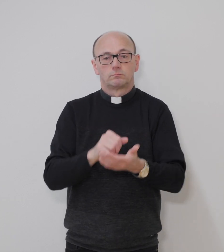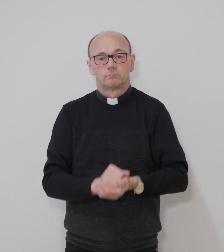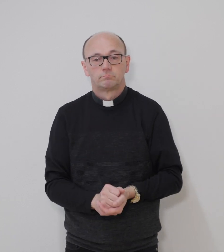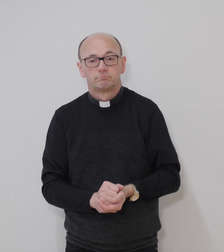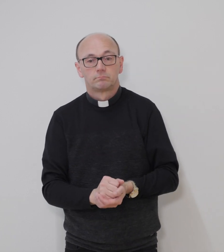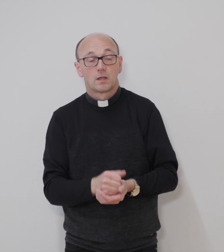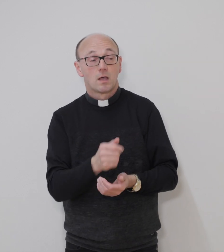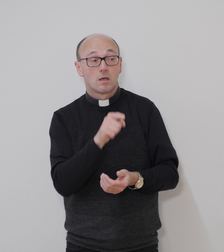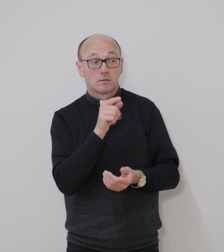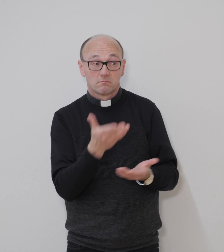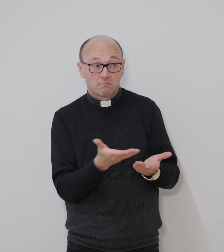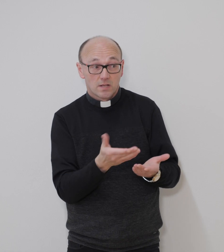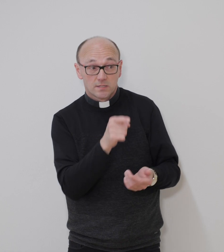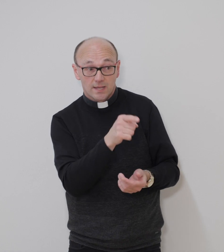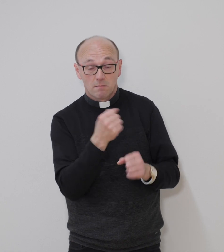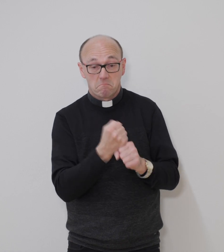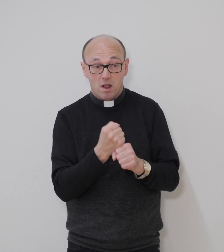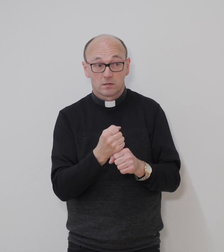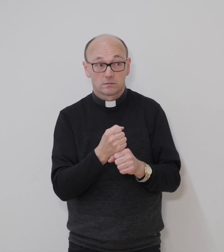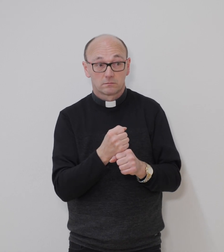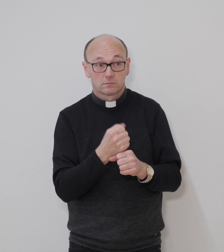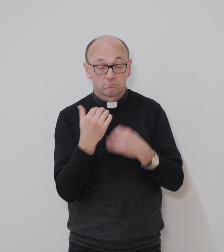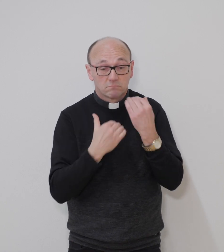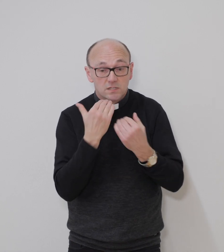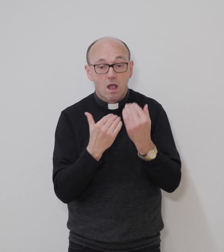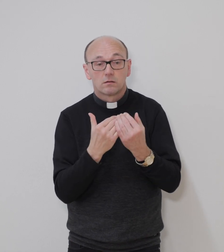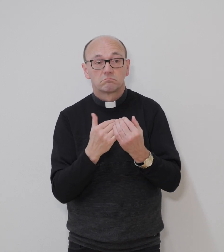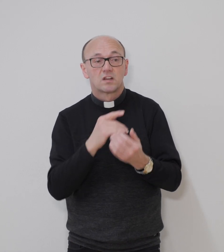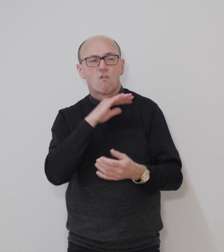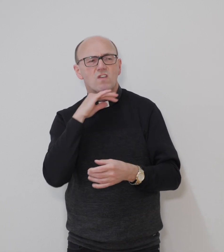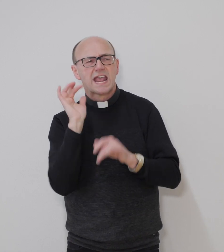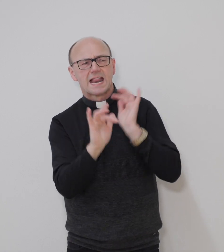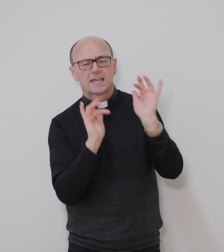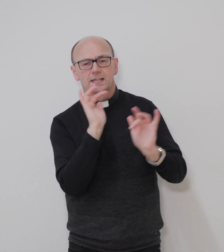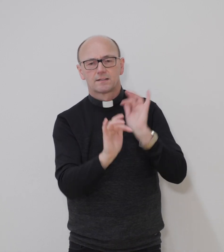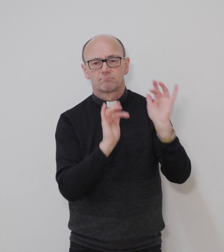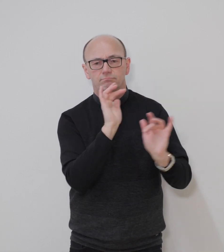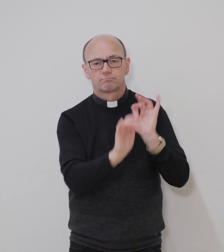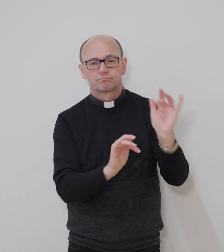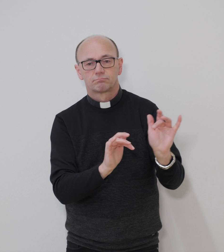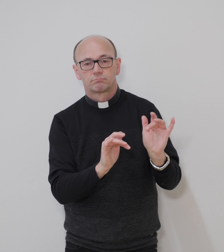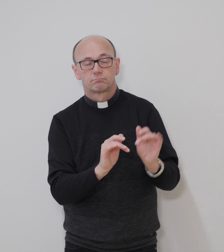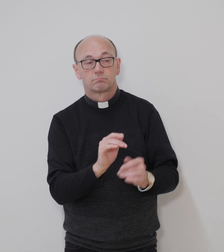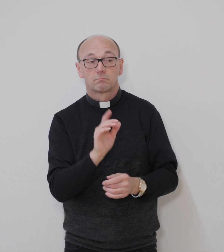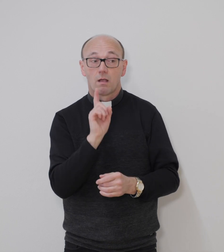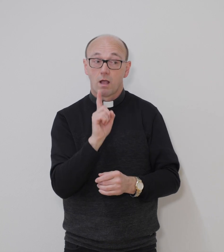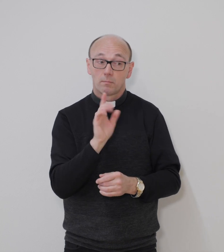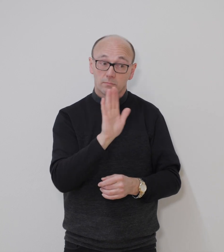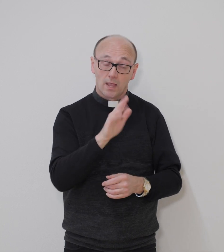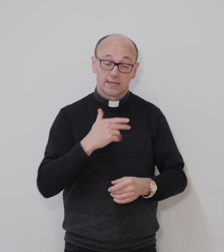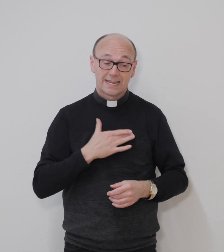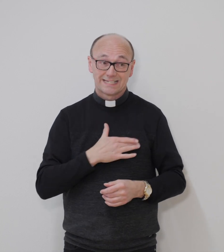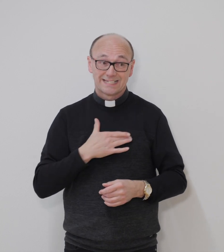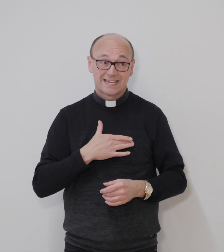zu Fall kommen und viele aufgerichtet werden, und er wird ein Zeichen sein, dem widersprochen wird.